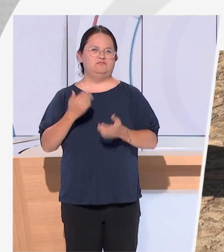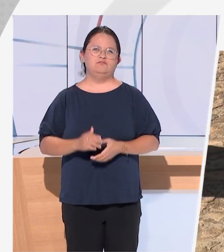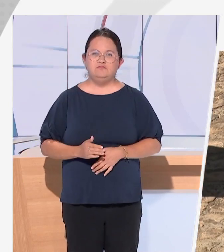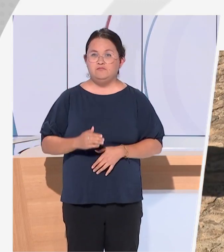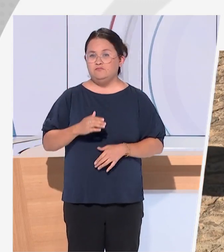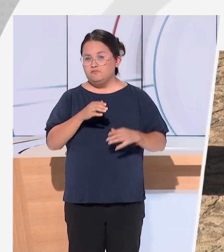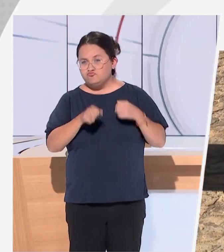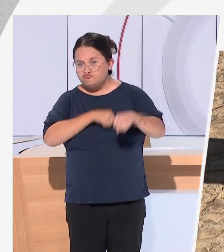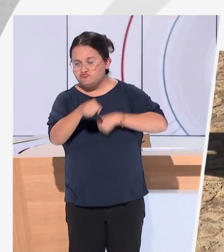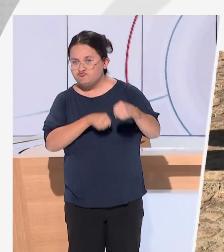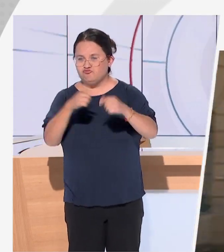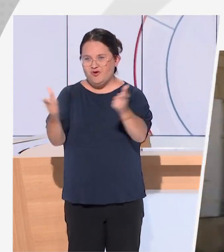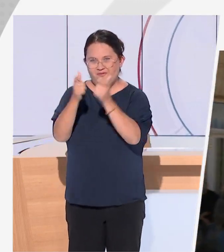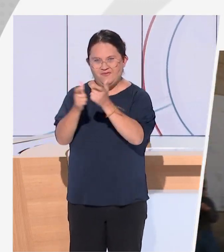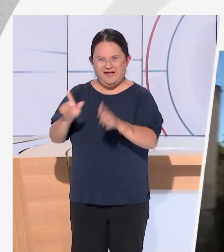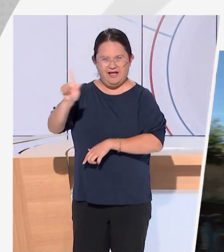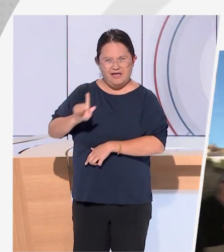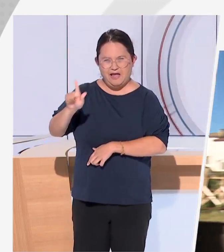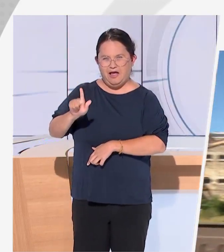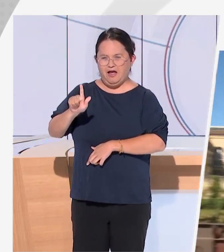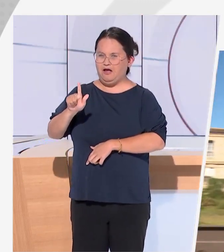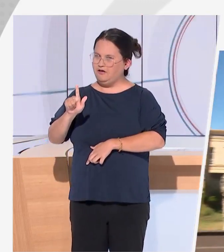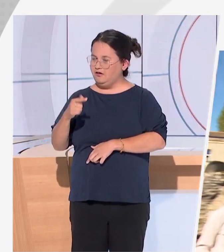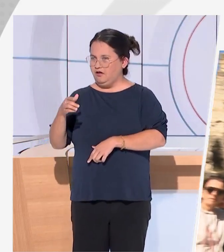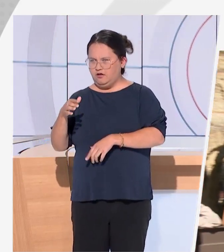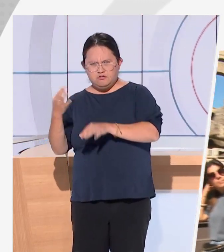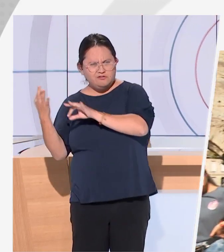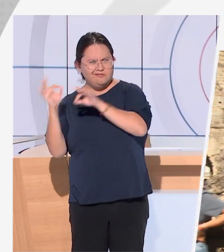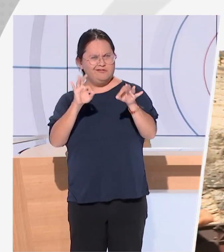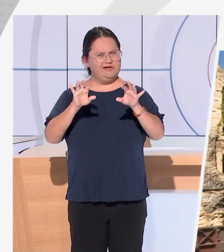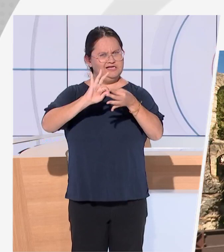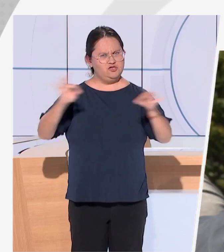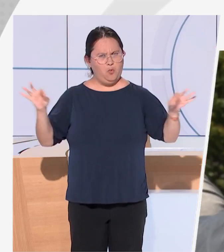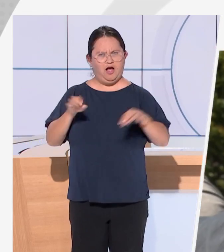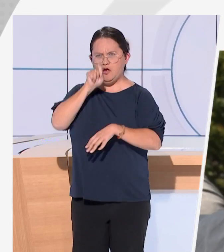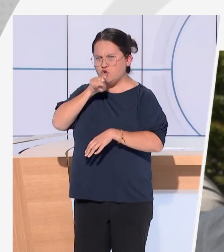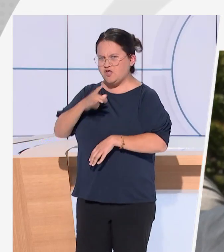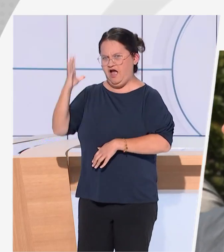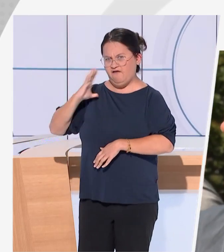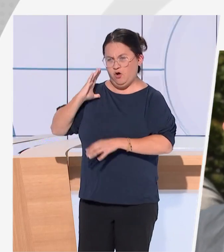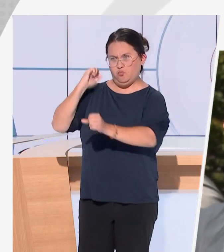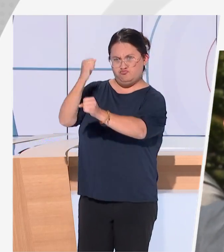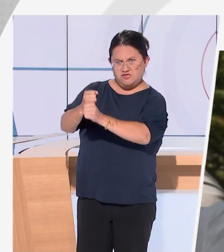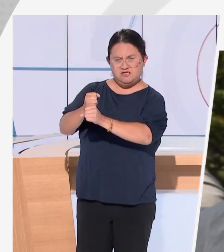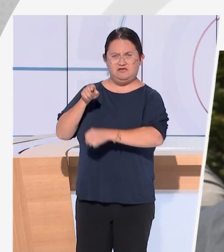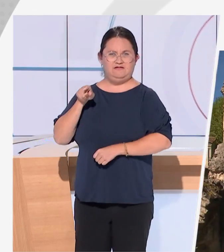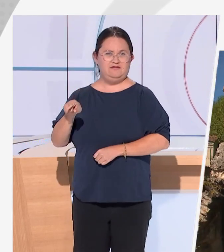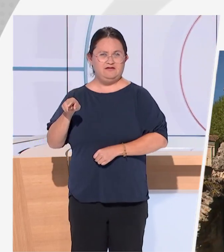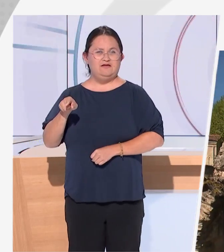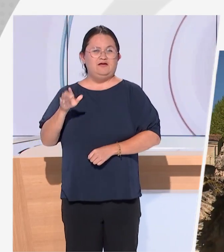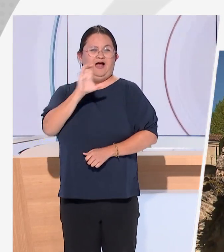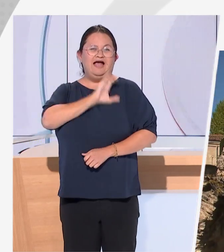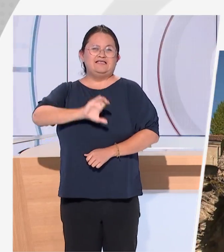Palais Gallien, Julie Pérez sort de l'ombre les sorcières jugées dans ces vieilles pierres. J'ai eu envie d'essayer de montrer